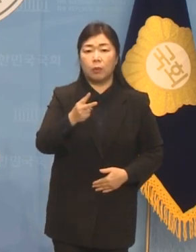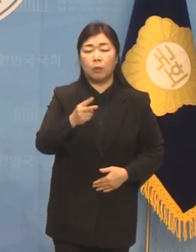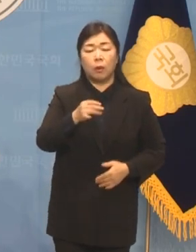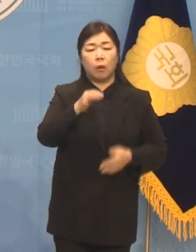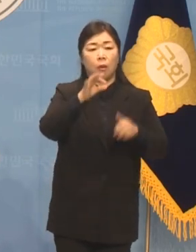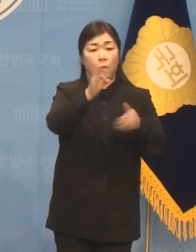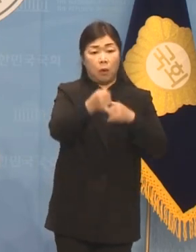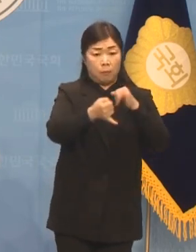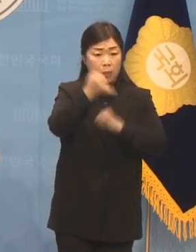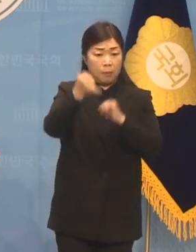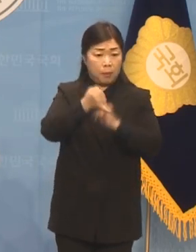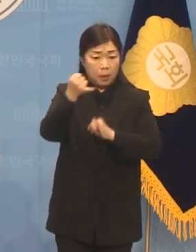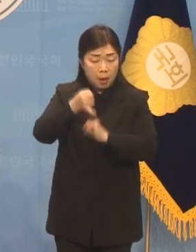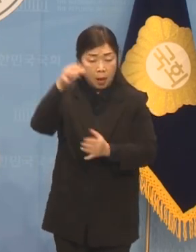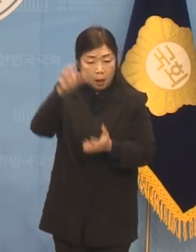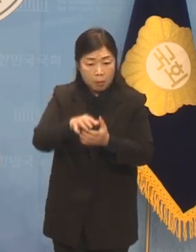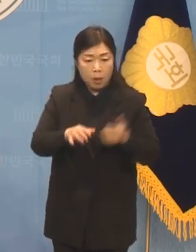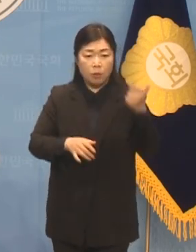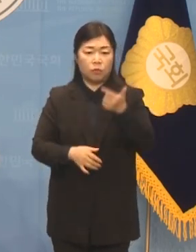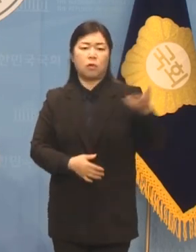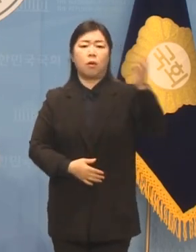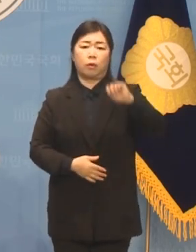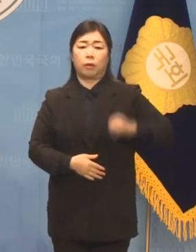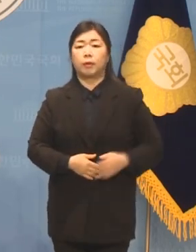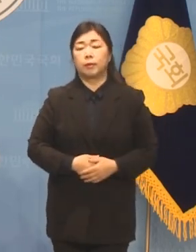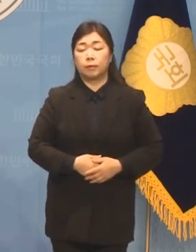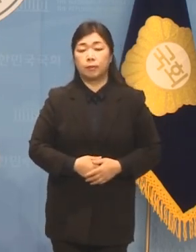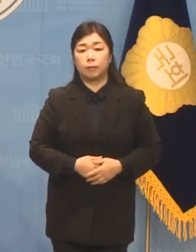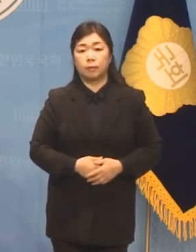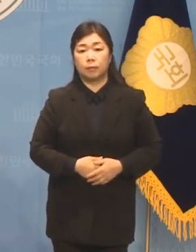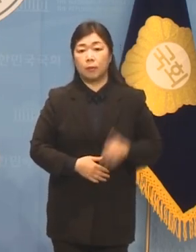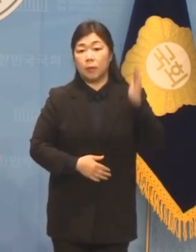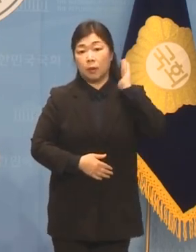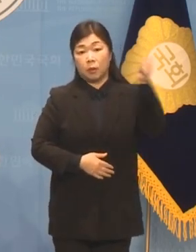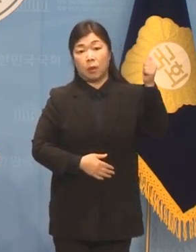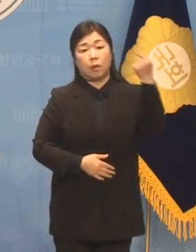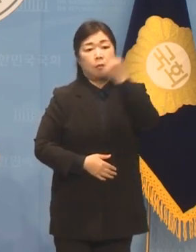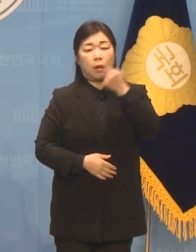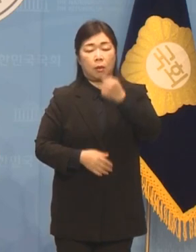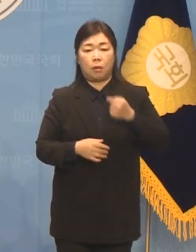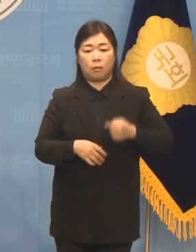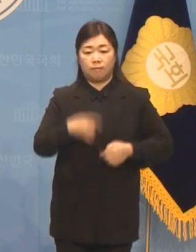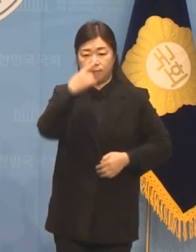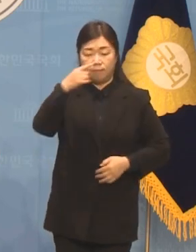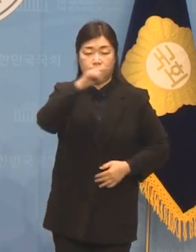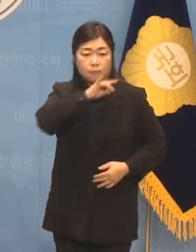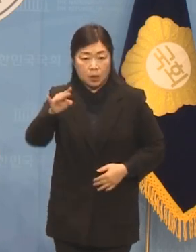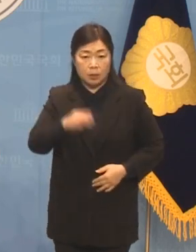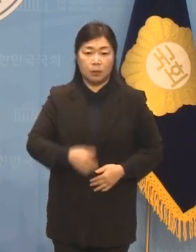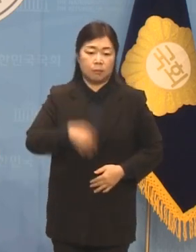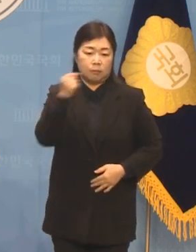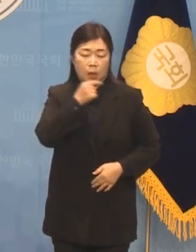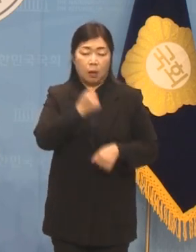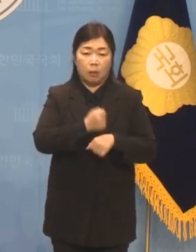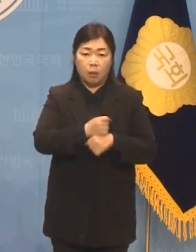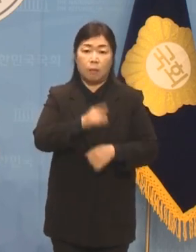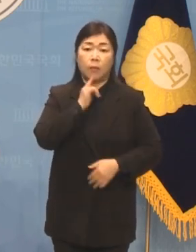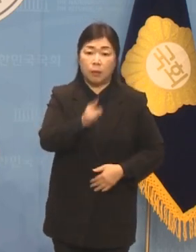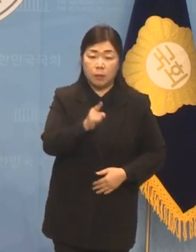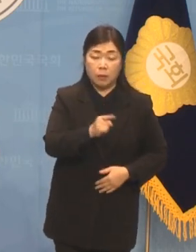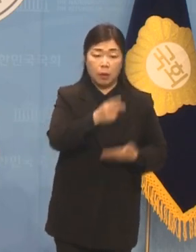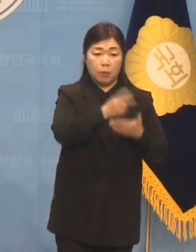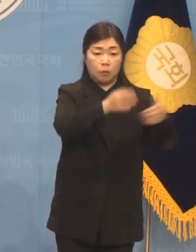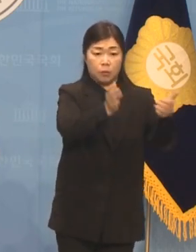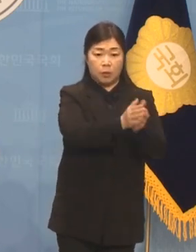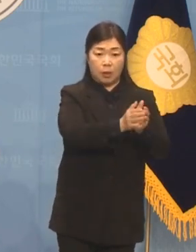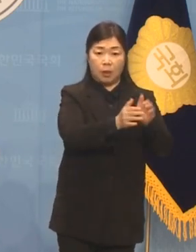6천억이 증가했습니다. 말로는 엄단과 엄포를 끊임없이 넣고 당시 법무부 장관 한동훈, 노동부 장관